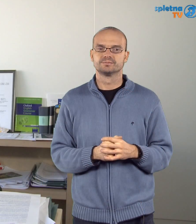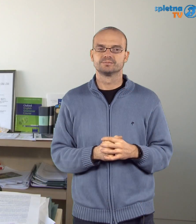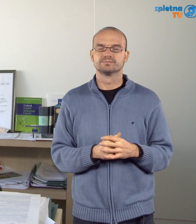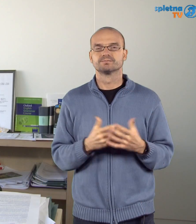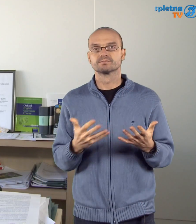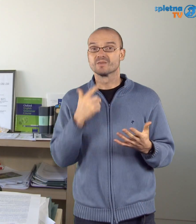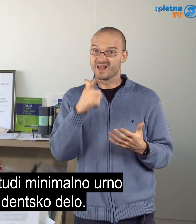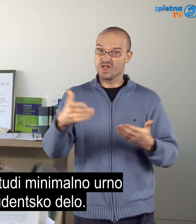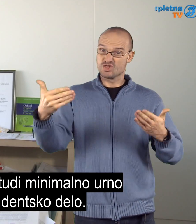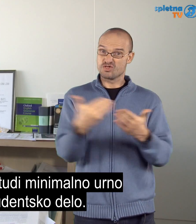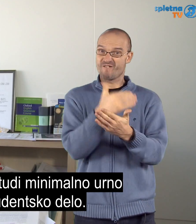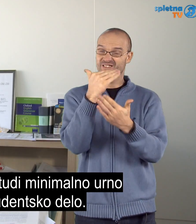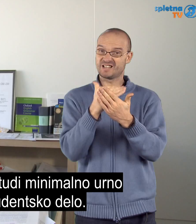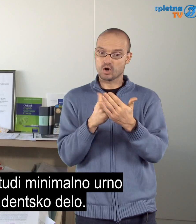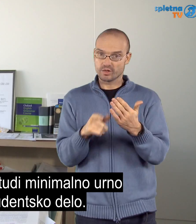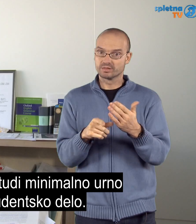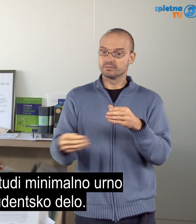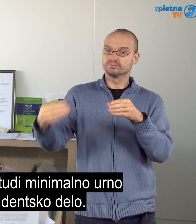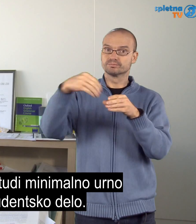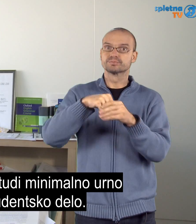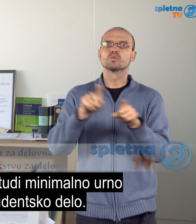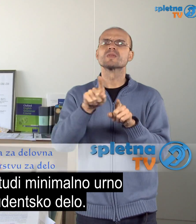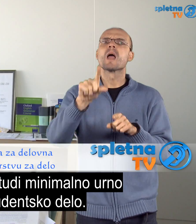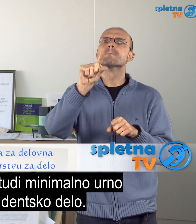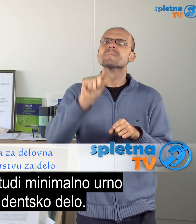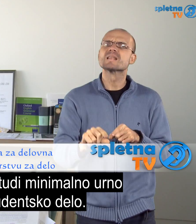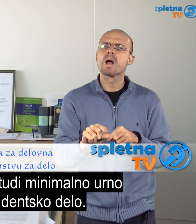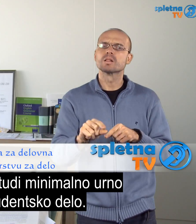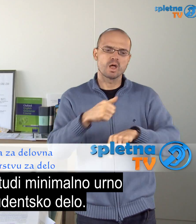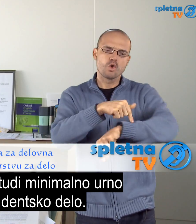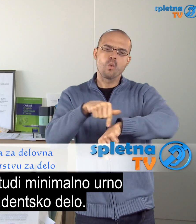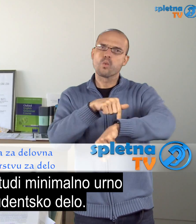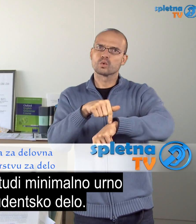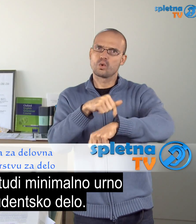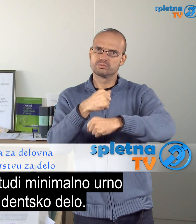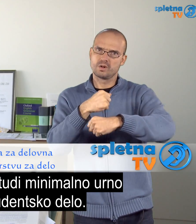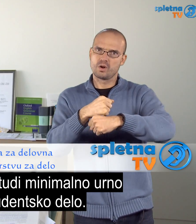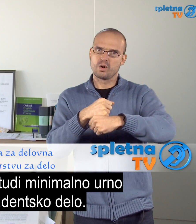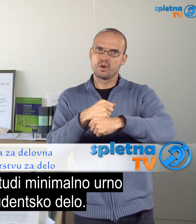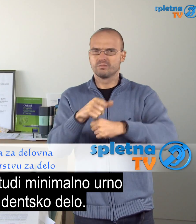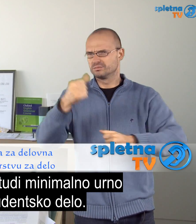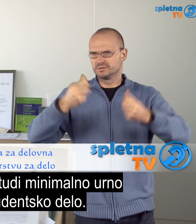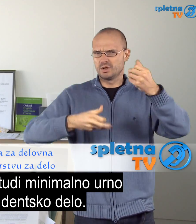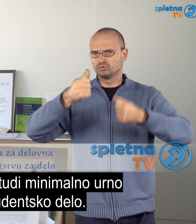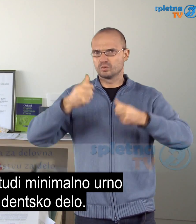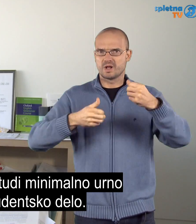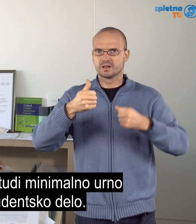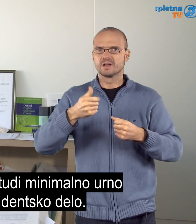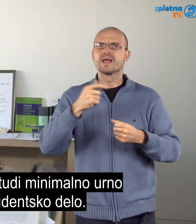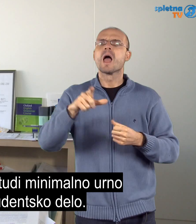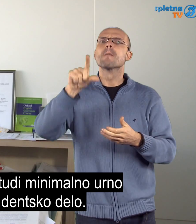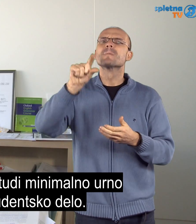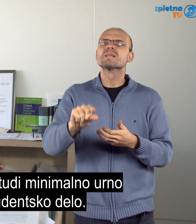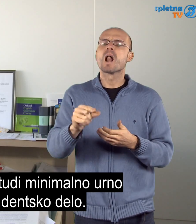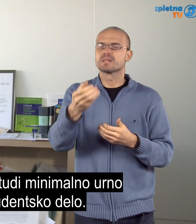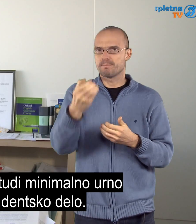Z novim zakonom uvajamo tudi minimalno urno postavko za študentsko delo. Ta je izračunan iz zneska minimalne